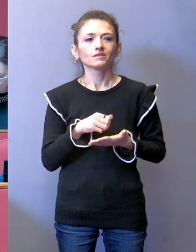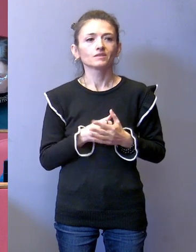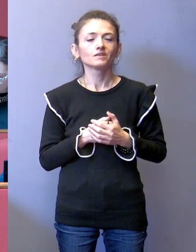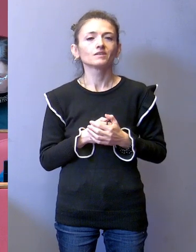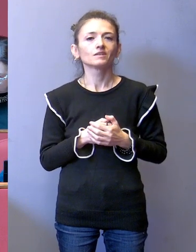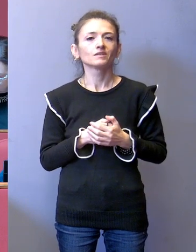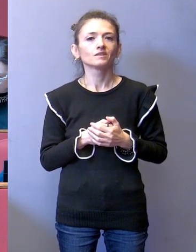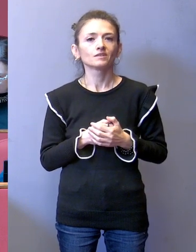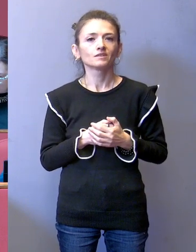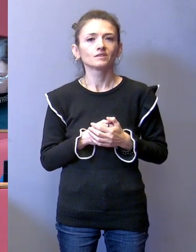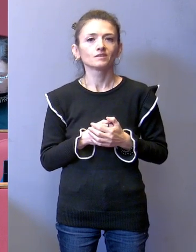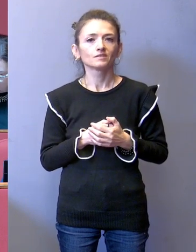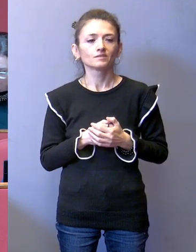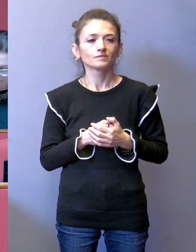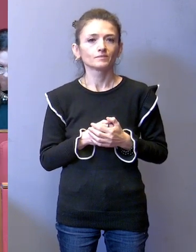38